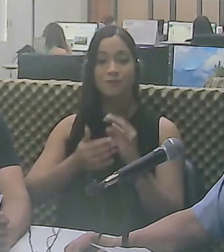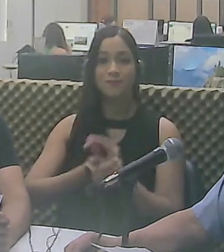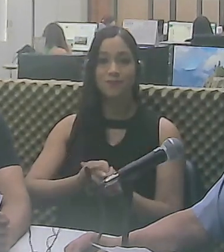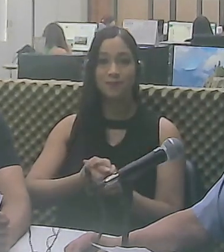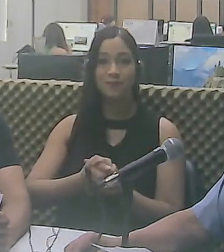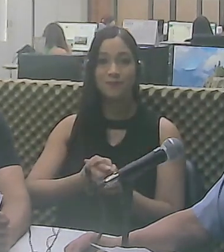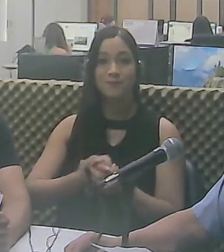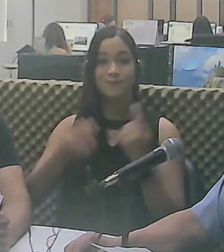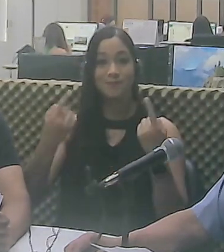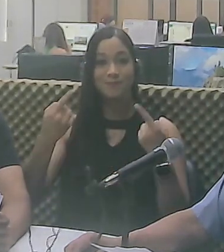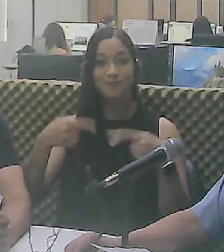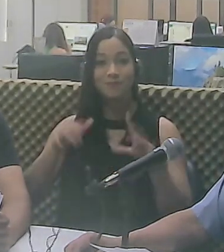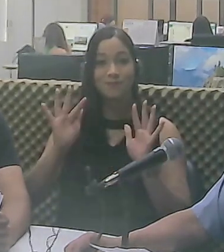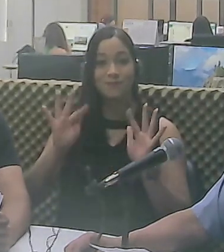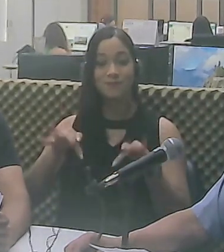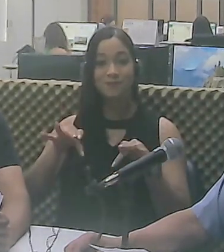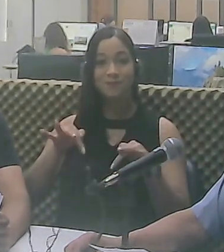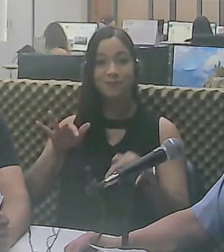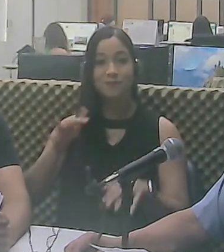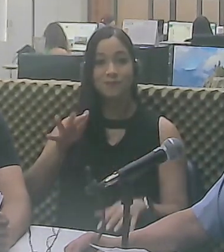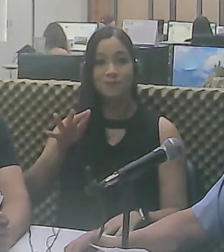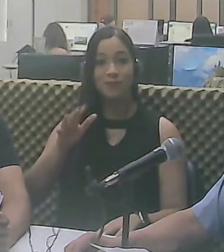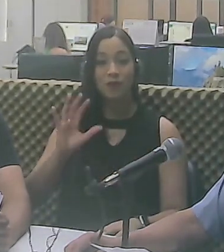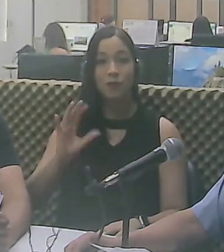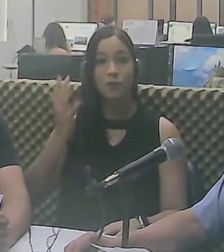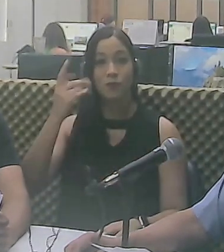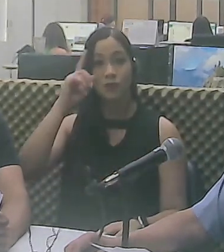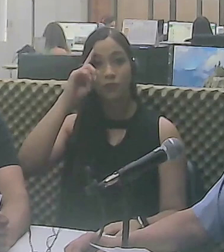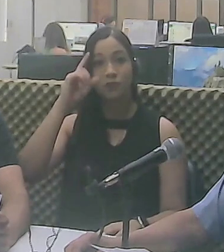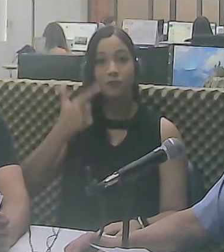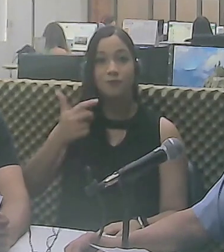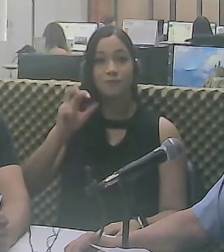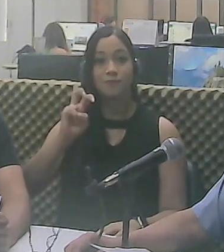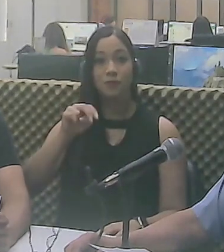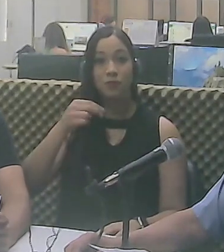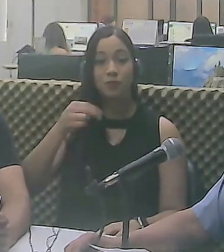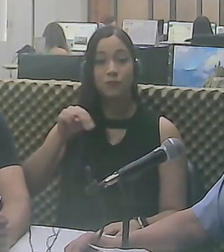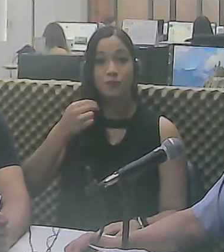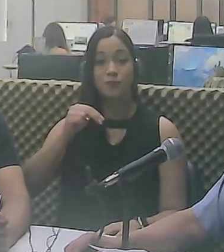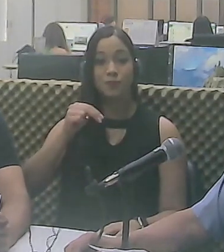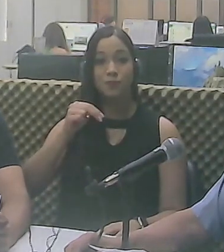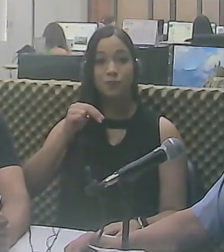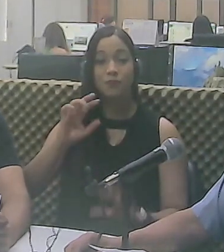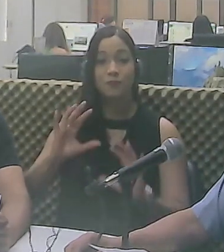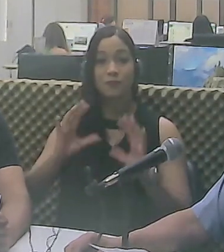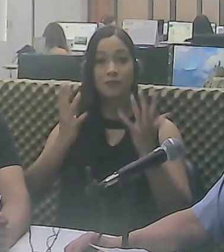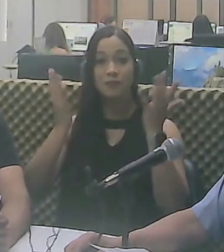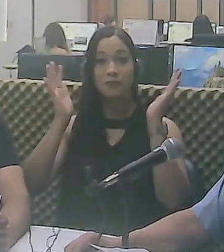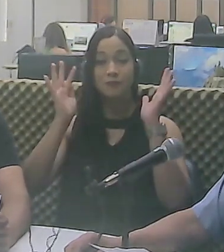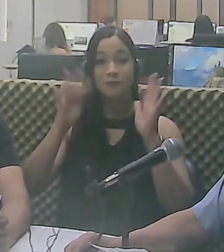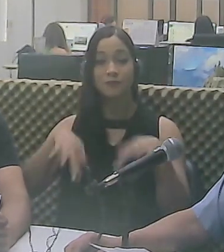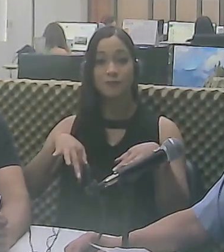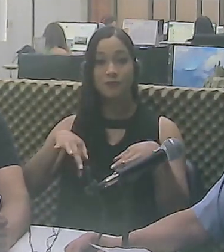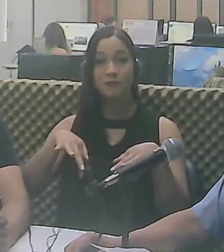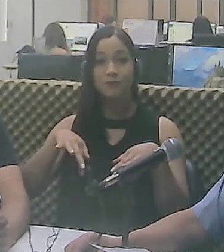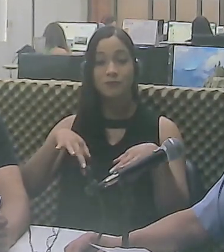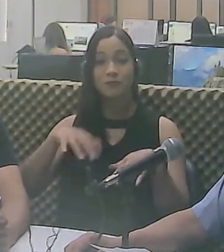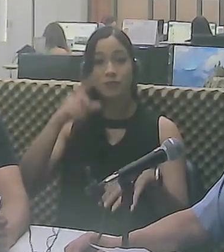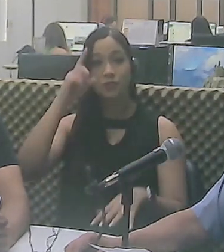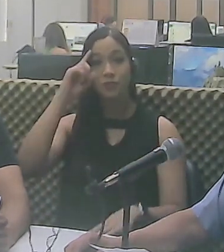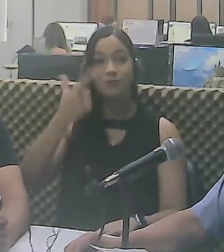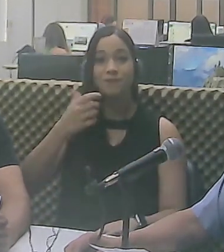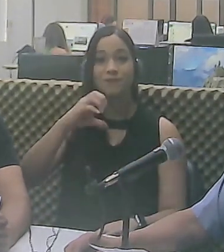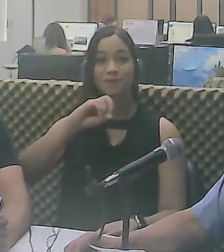as disputas finais estão previstas para ocorrer no dia 25 de novembro e a cerimônia de encerramento será em